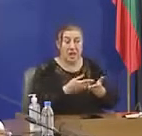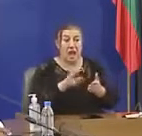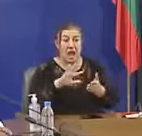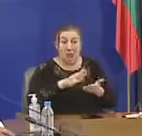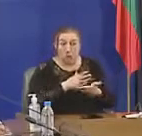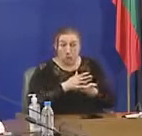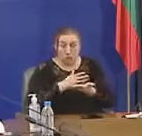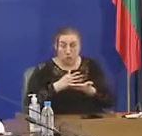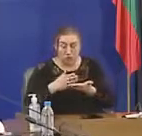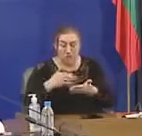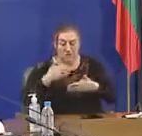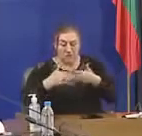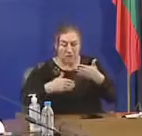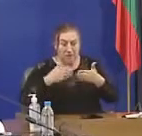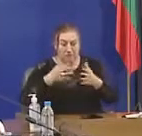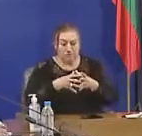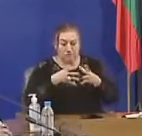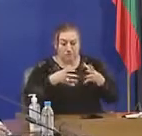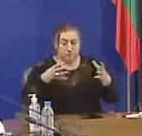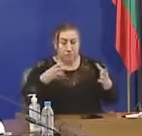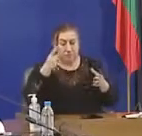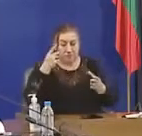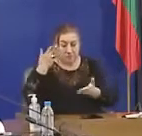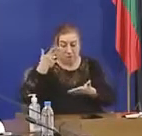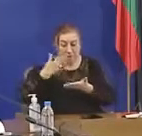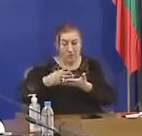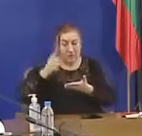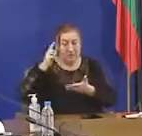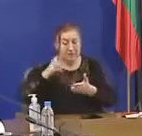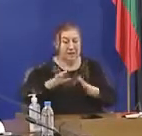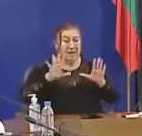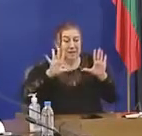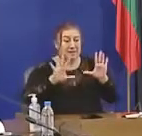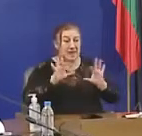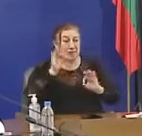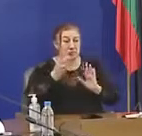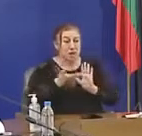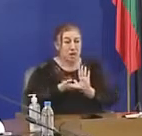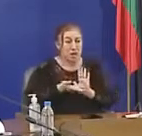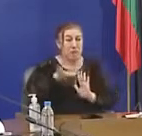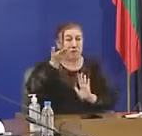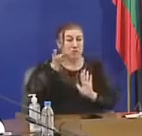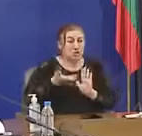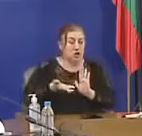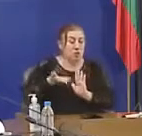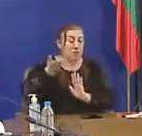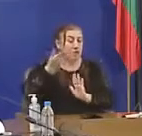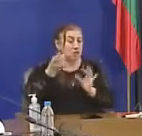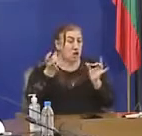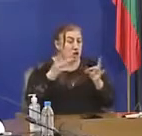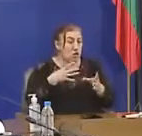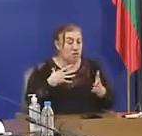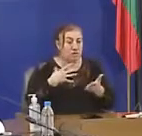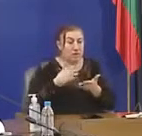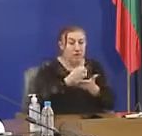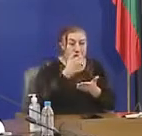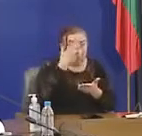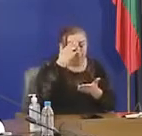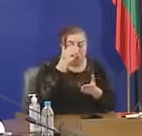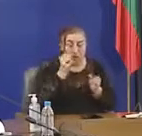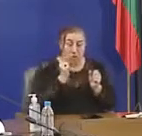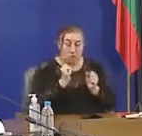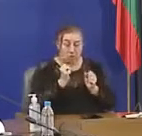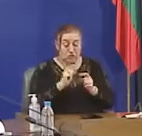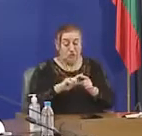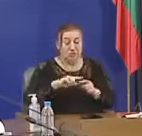нарастване, който в последните няколко дена се вижда, че нараства с 10% новите разкрити случаи, се очаква в следващите 7